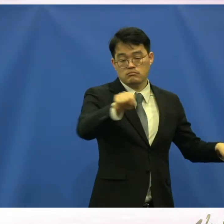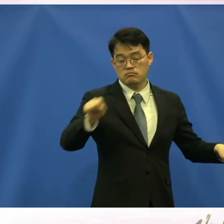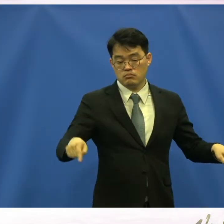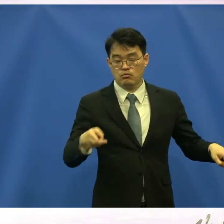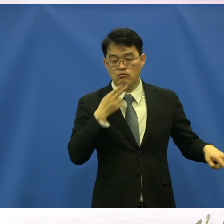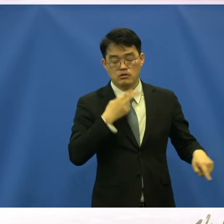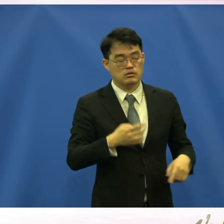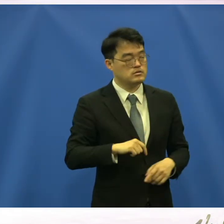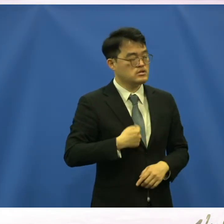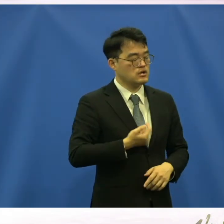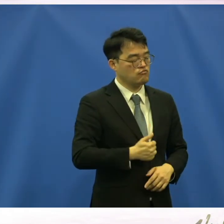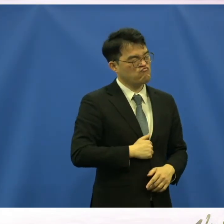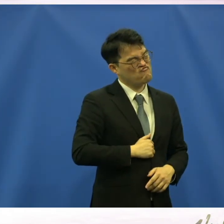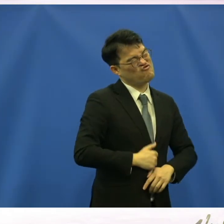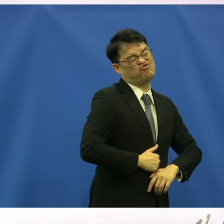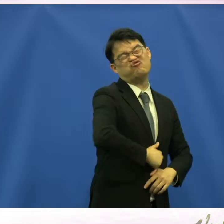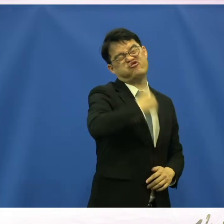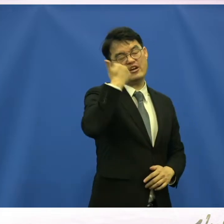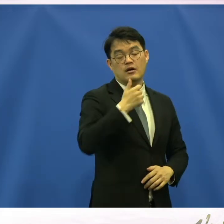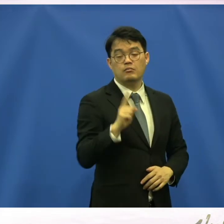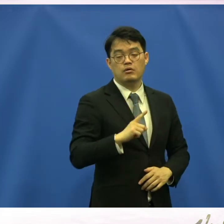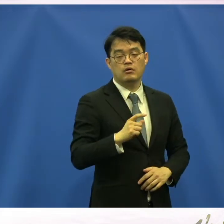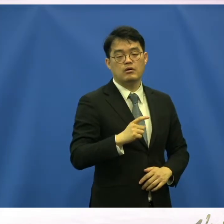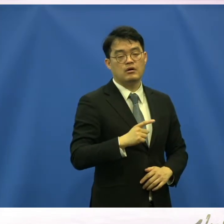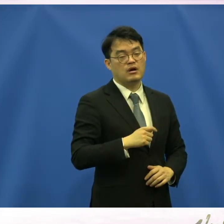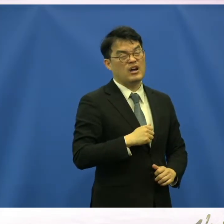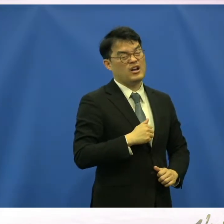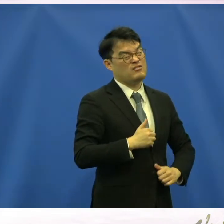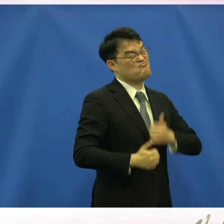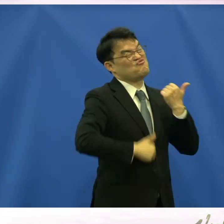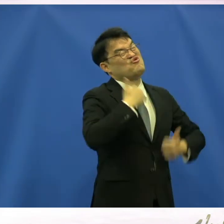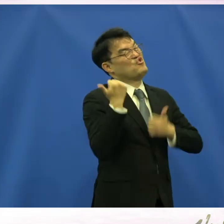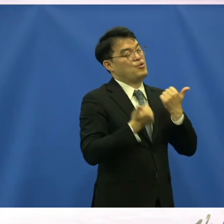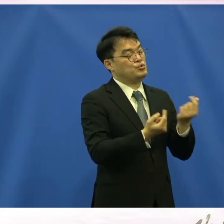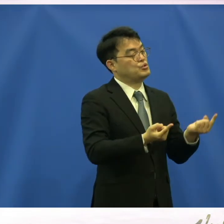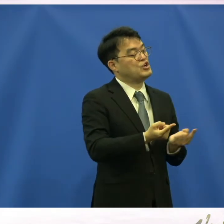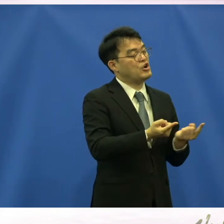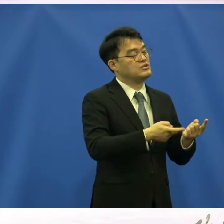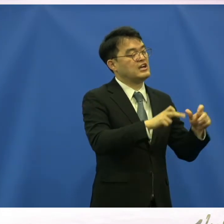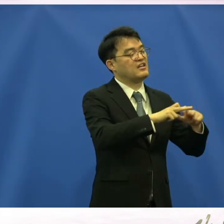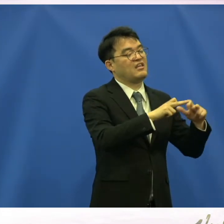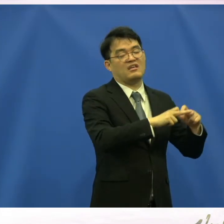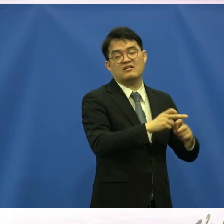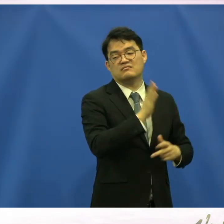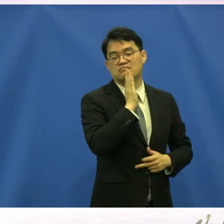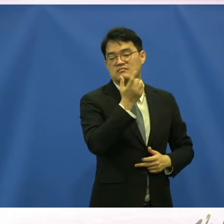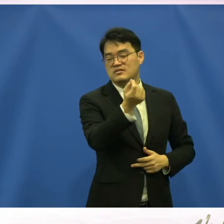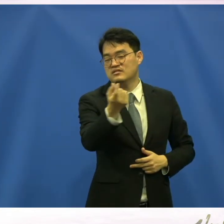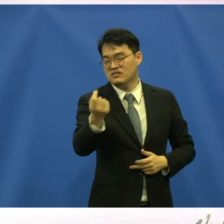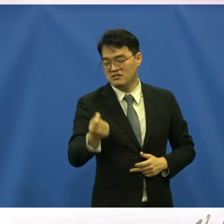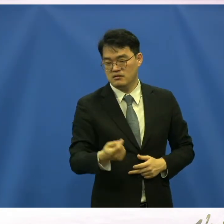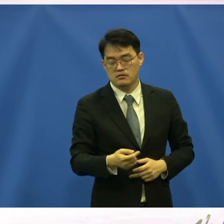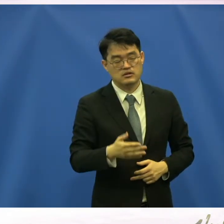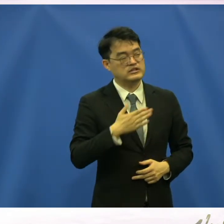못해. 이런 자기밖에 모르는 거예요. 자기만 모르니까 그렇게 열을 내는